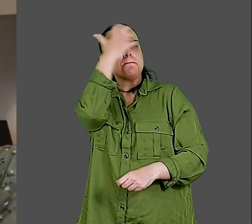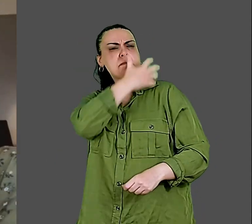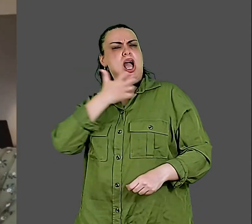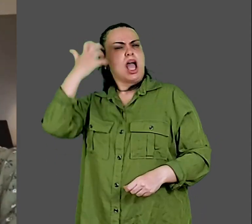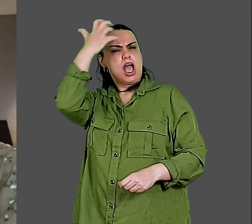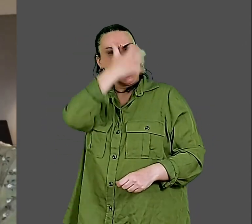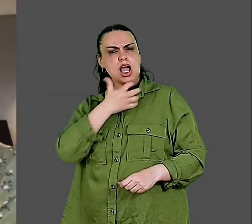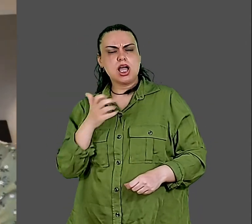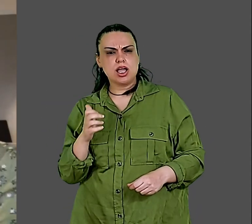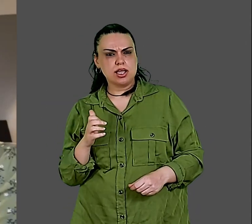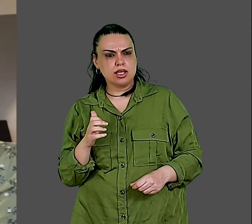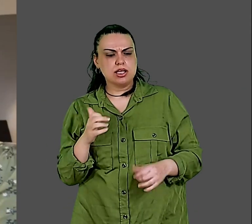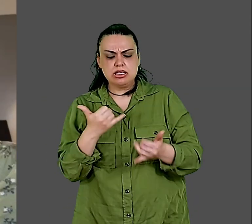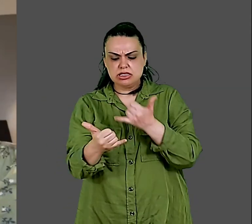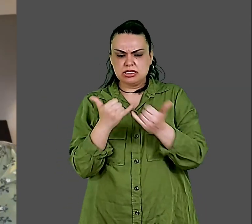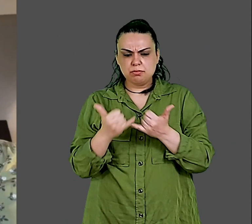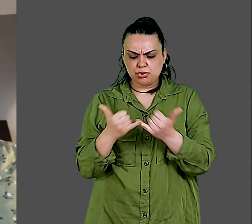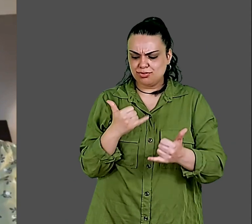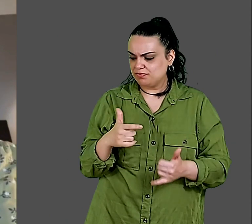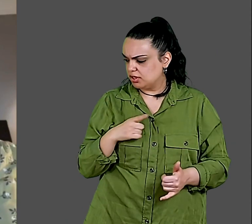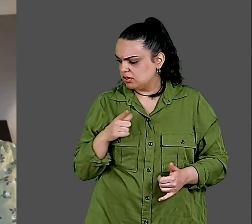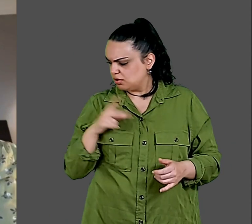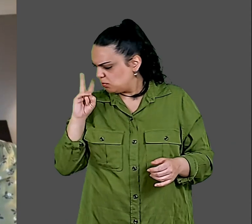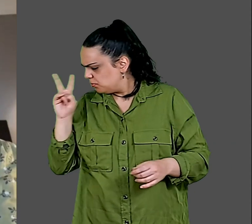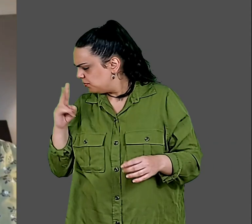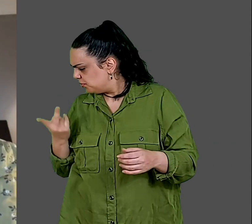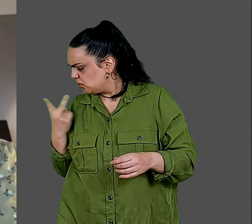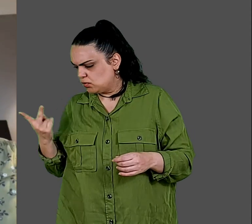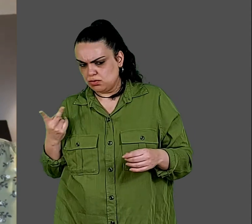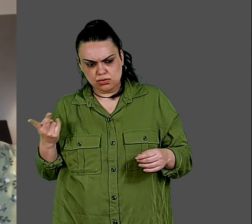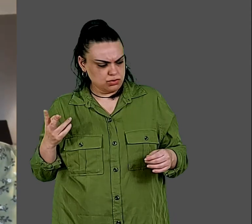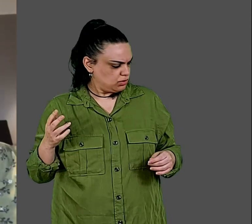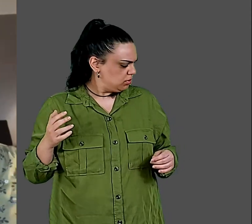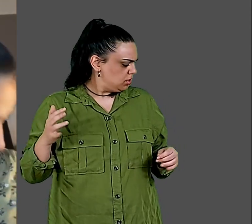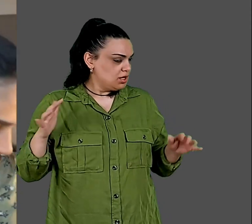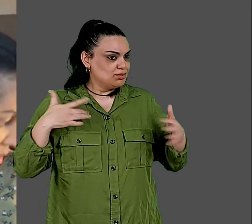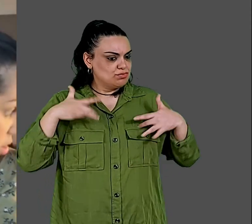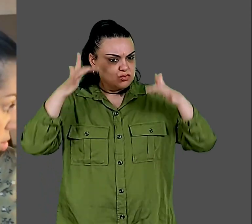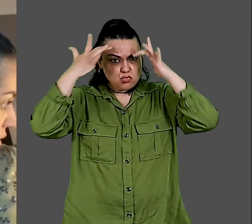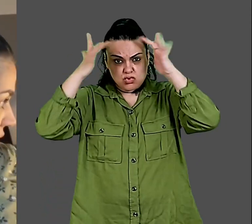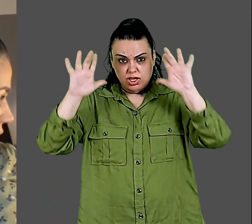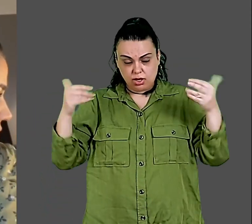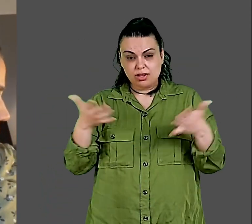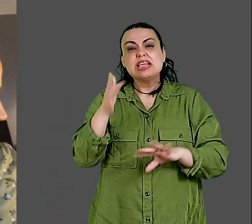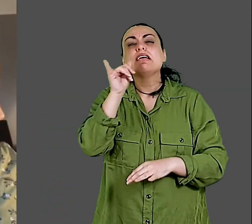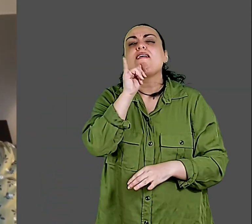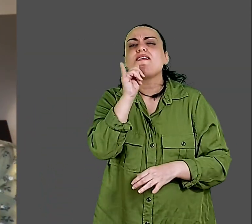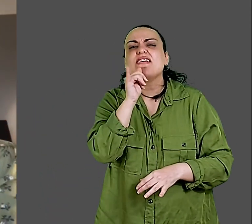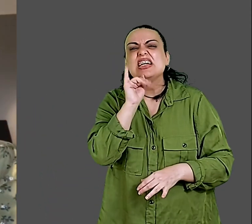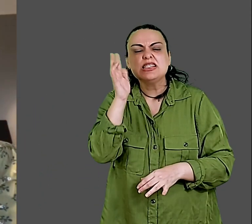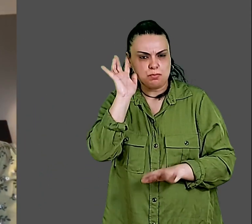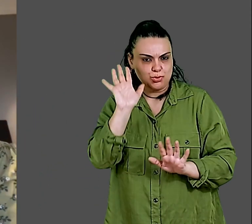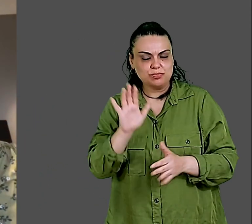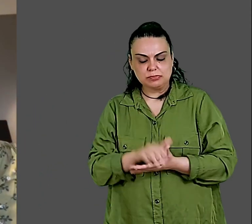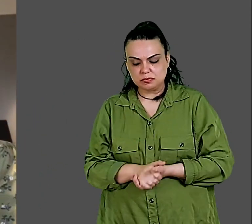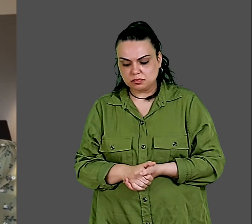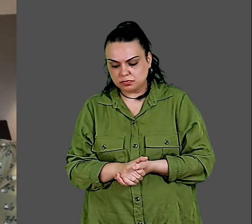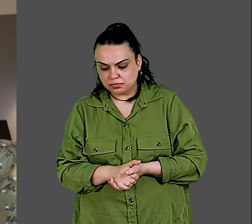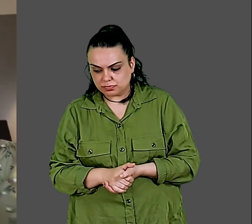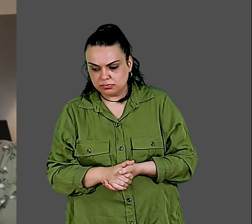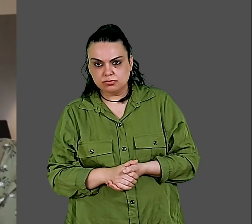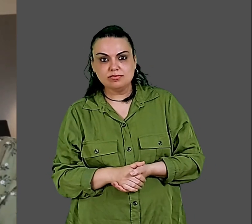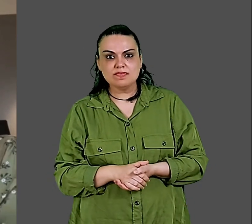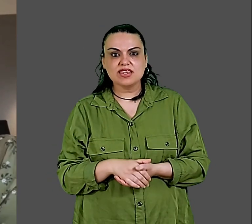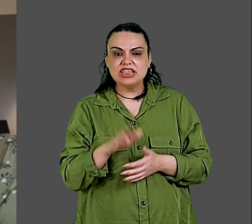útil. Eu tenho coisa na minha vida, é porque eu não sei se eu tenho aqui agora. Você quer ver? Você quer